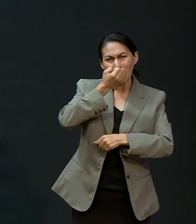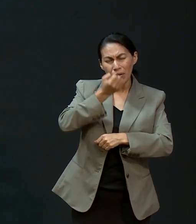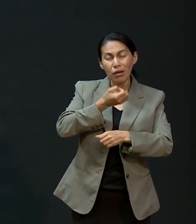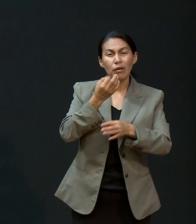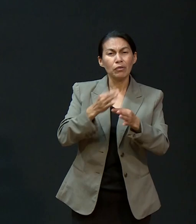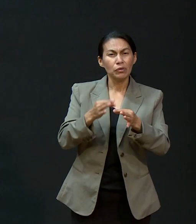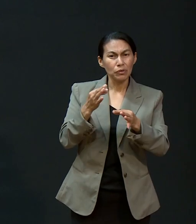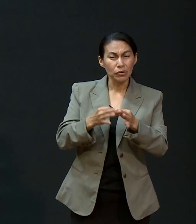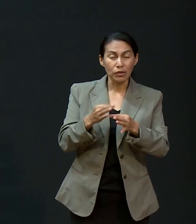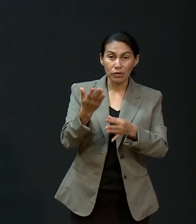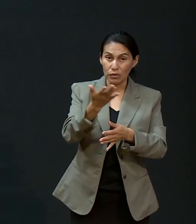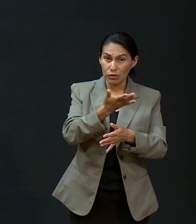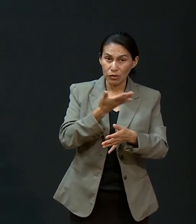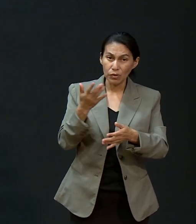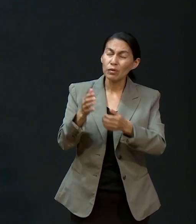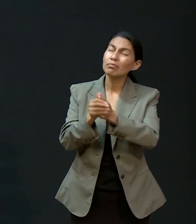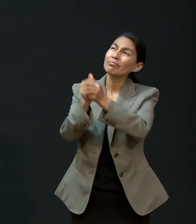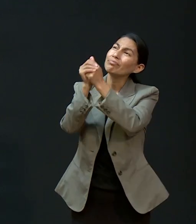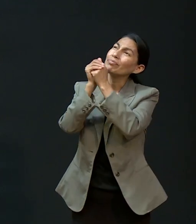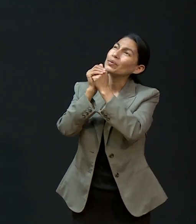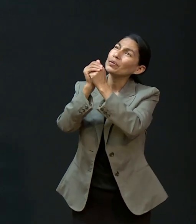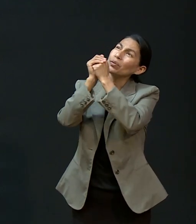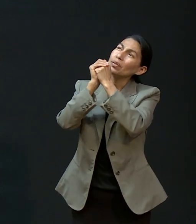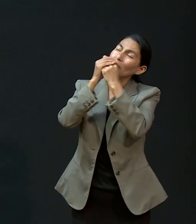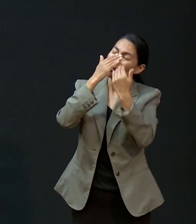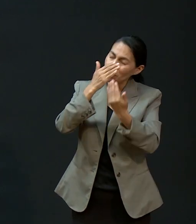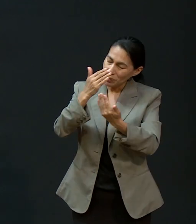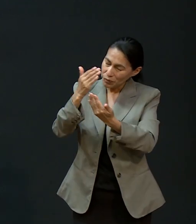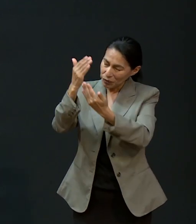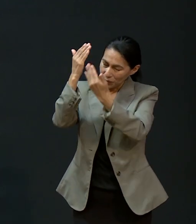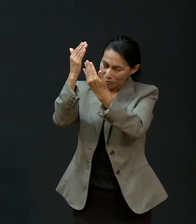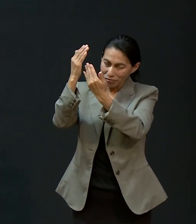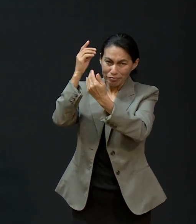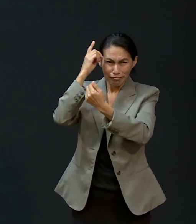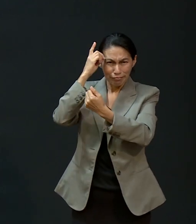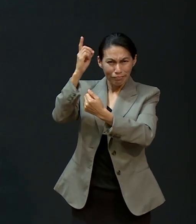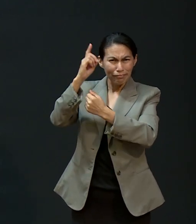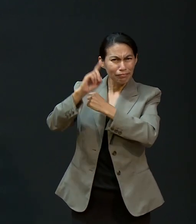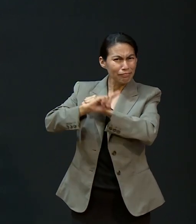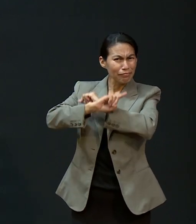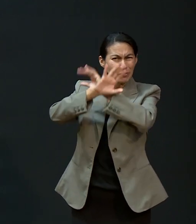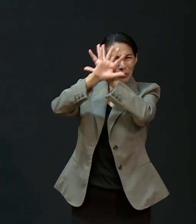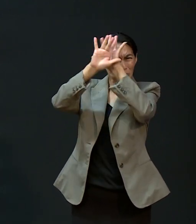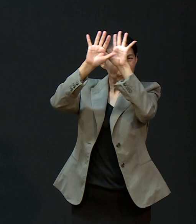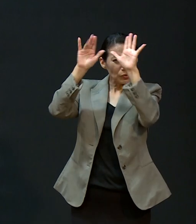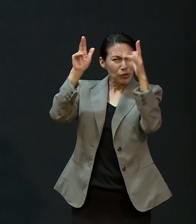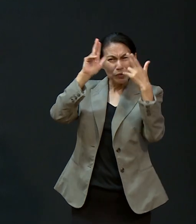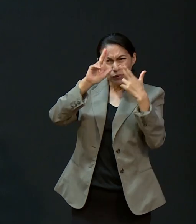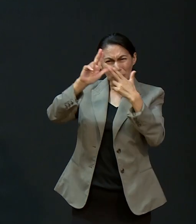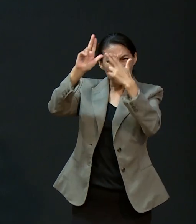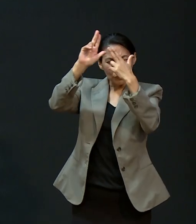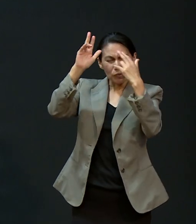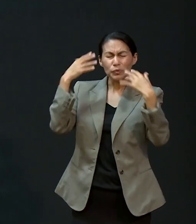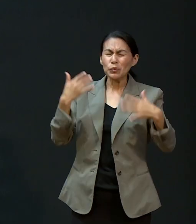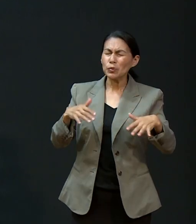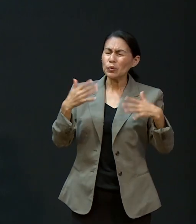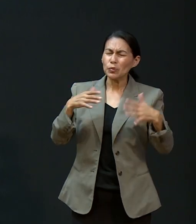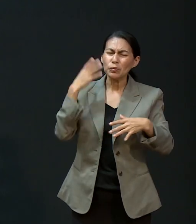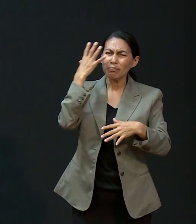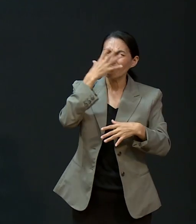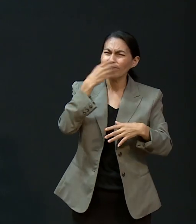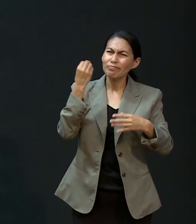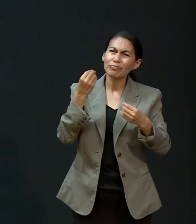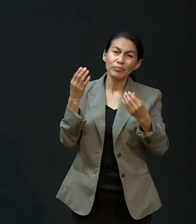peticiones. Y estaremos alabando a Dios porque Dios obra maravillas para su gloria y honor. Así que